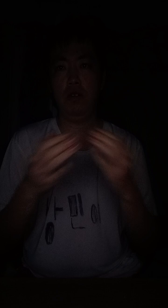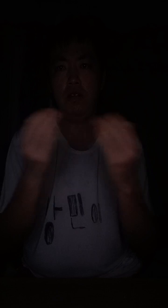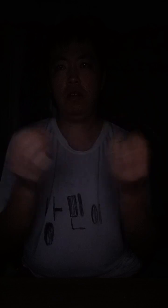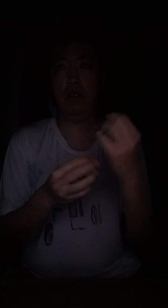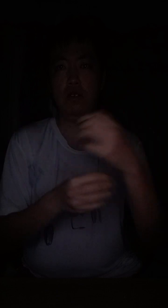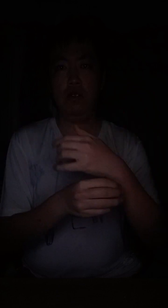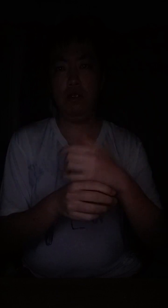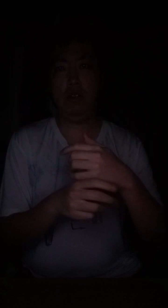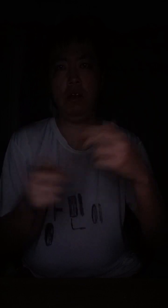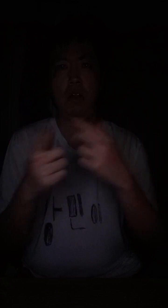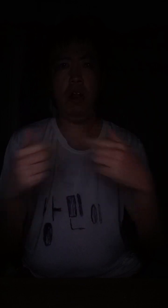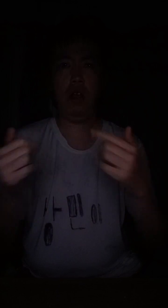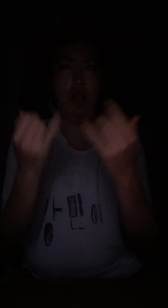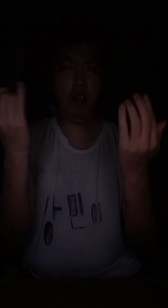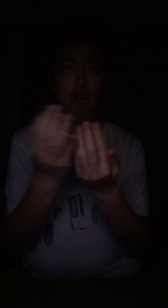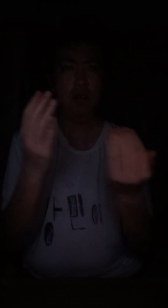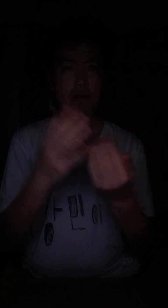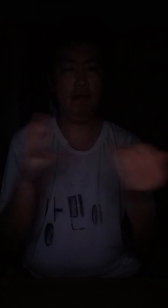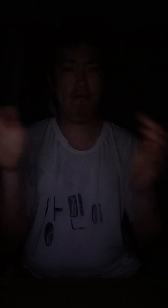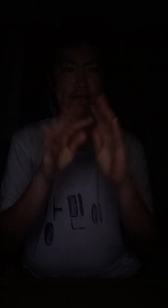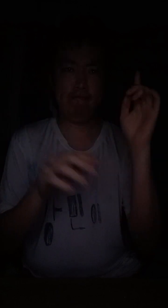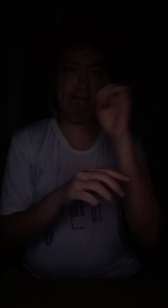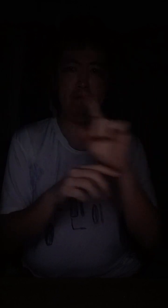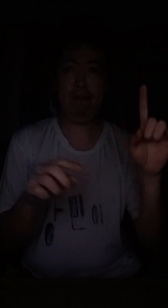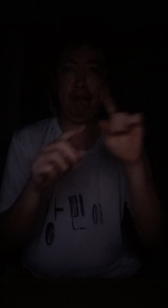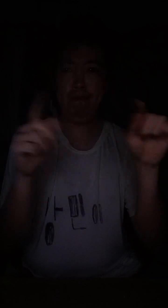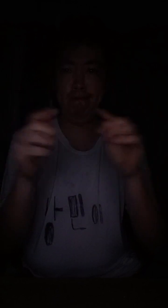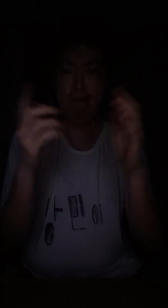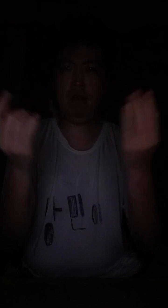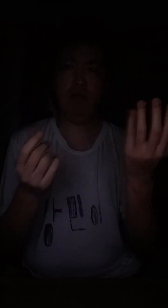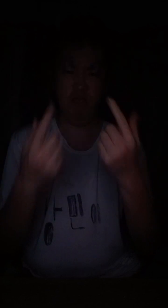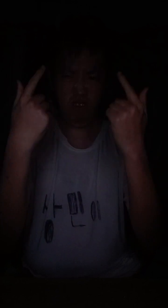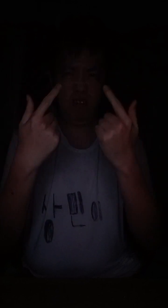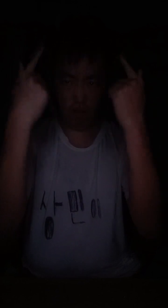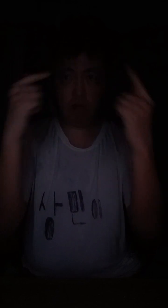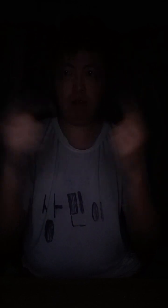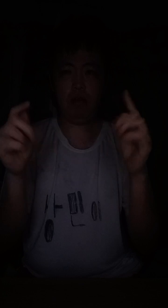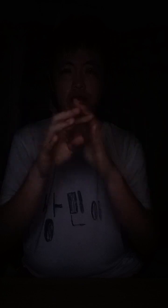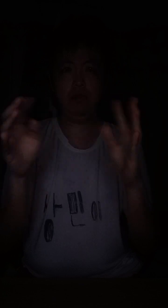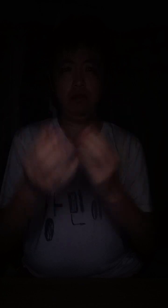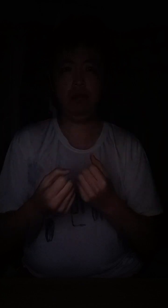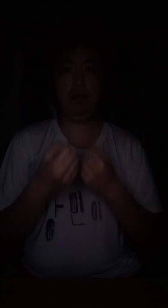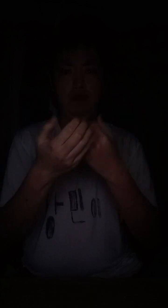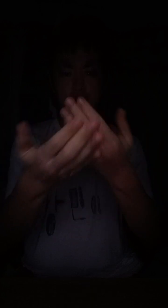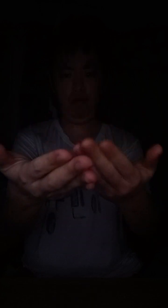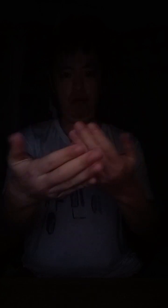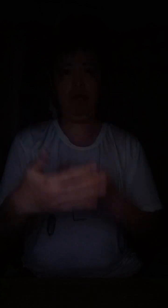대한 수사마저 성차별적이란 비판이 더해지면서 여성들이 분노하고 있습니다. 보도에 송정근 기자입니다.